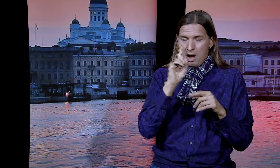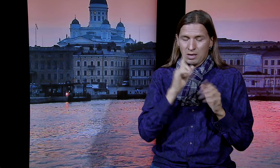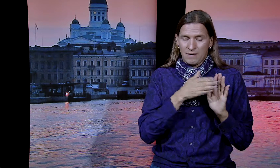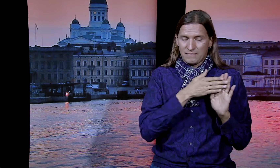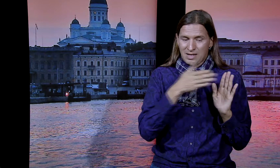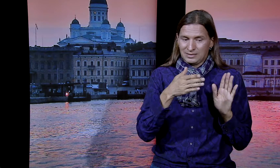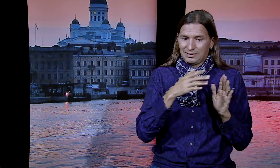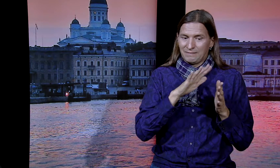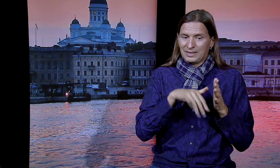vähäiseksi.